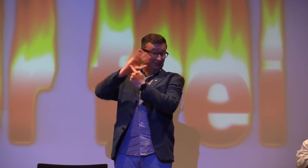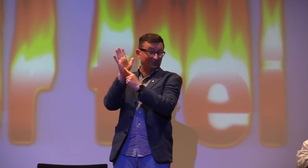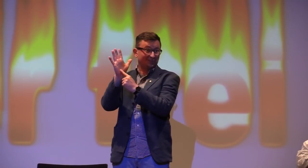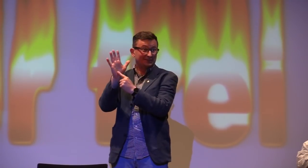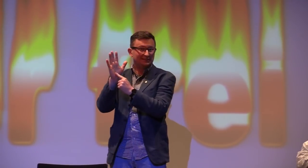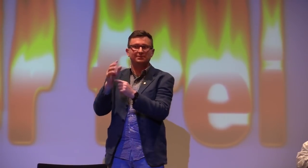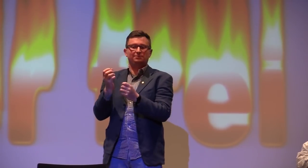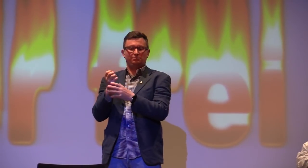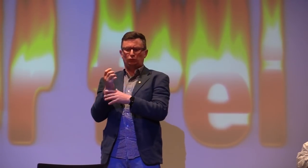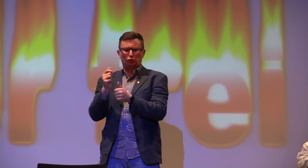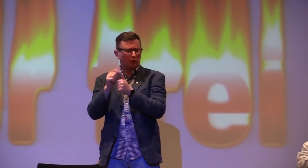genau. Also die Gebärde,